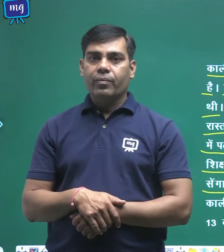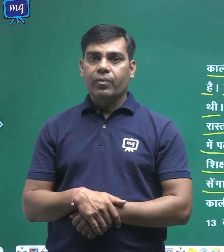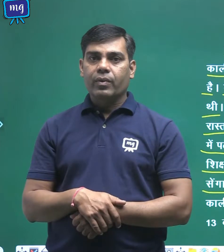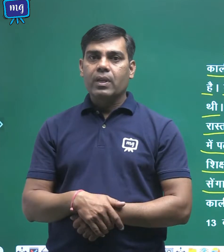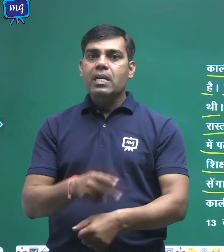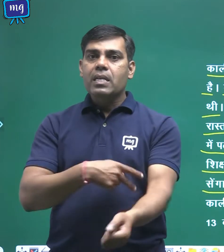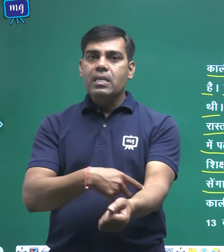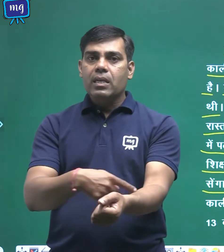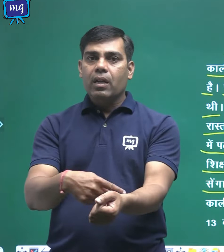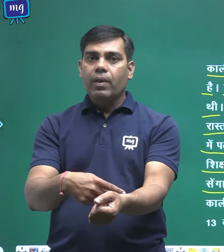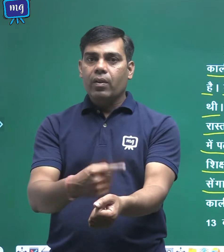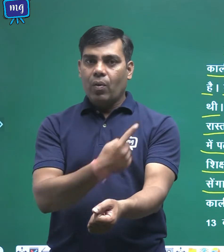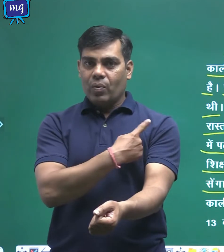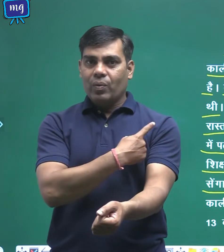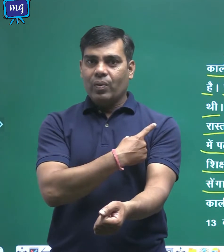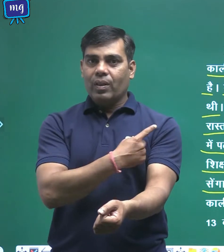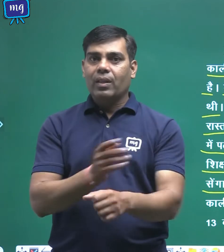सेगाभाई राउत था।